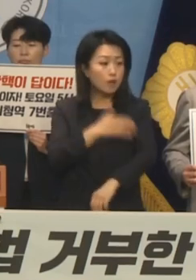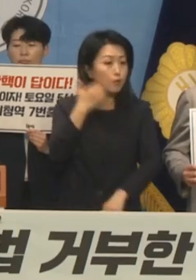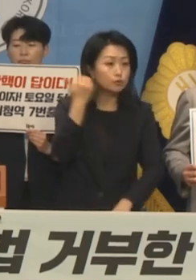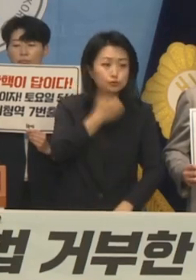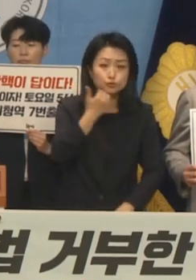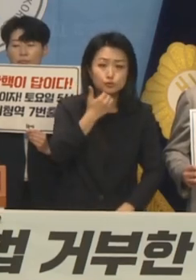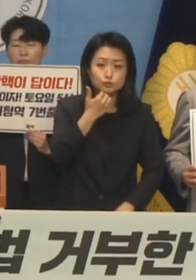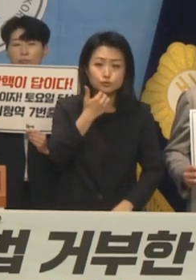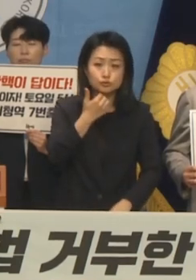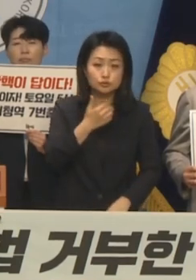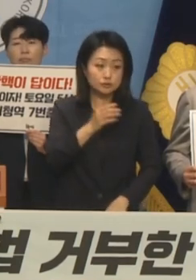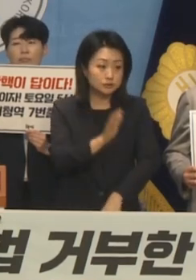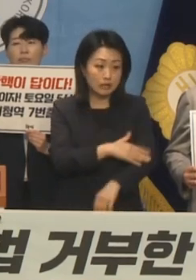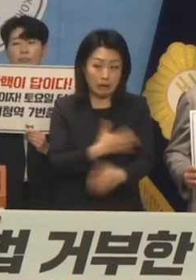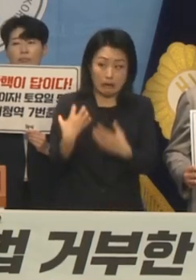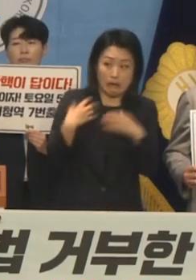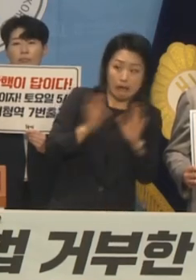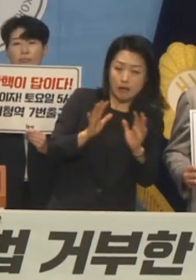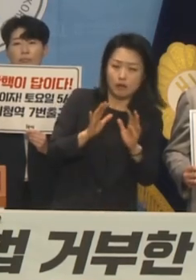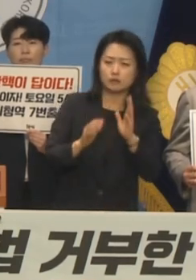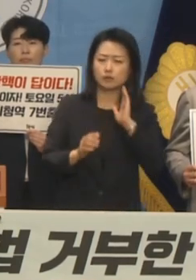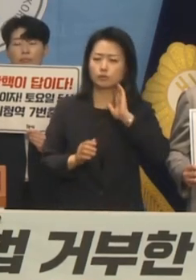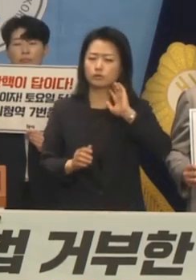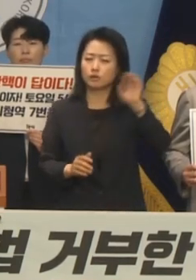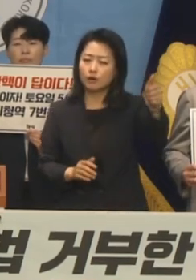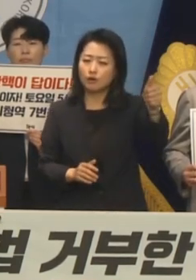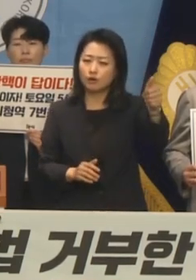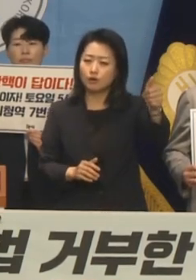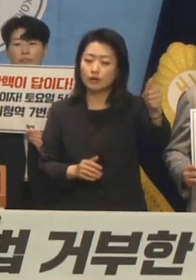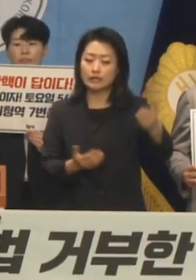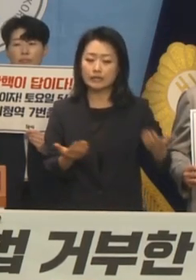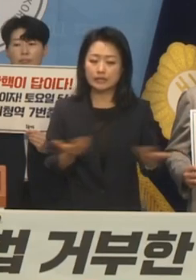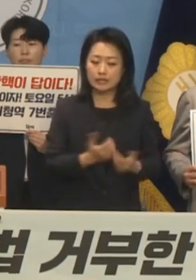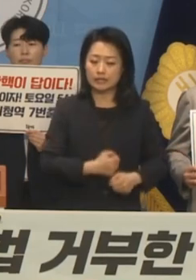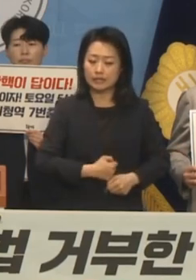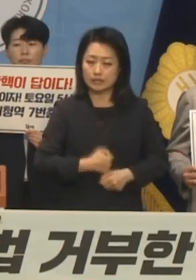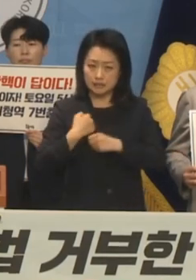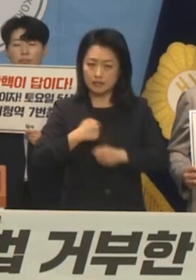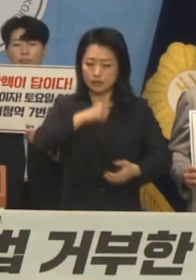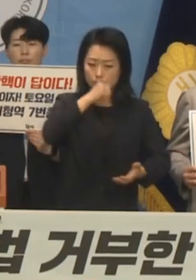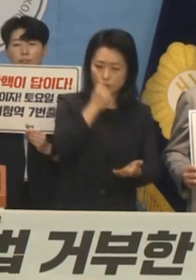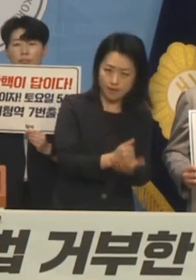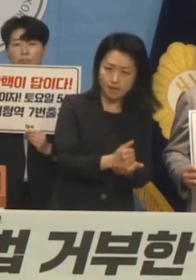거부하는 대통령이 그 자체로 직무유기이며